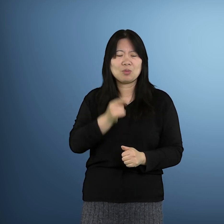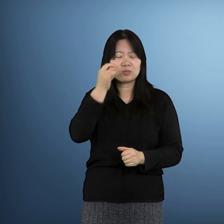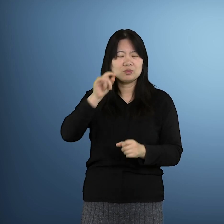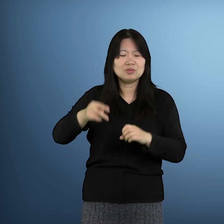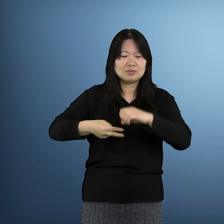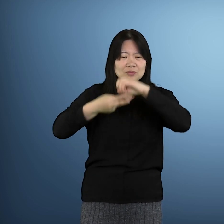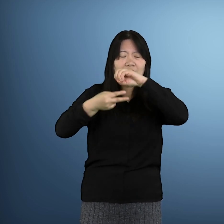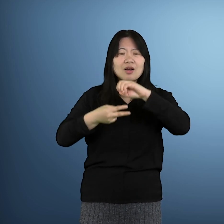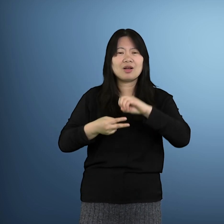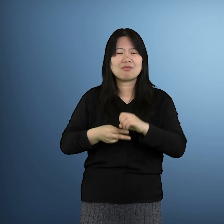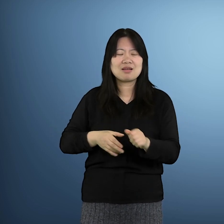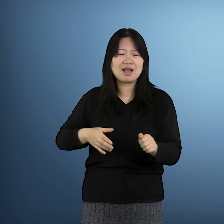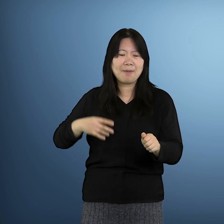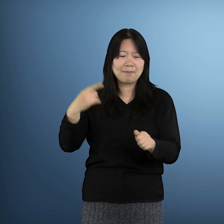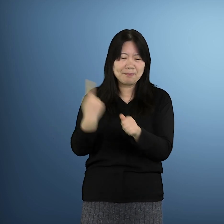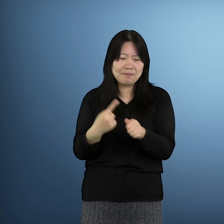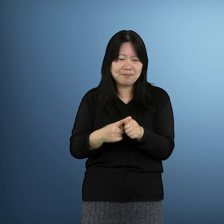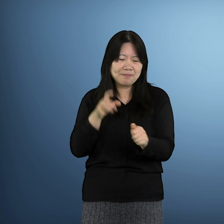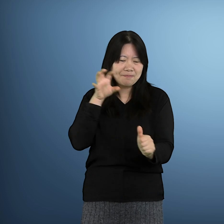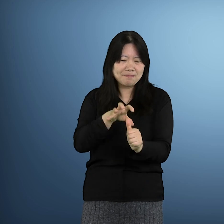무자비하게 학대합니다.